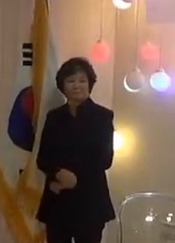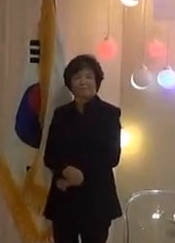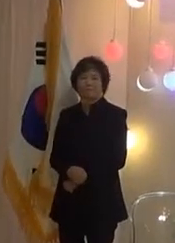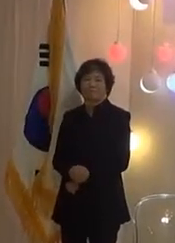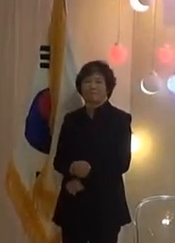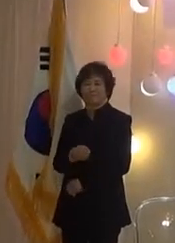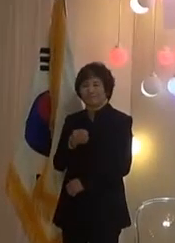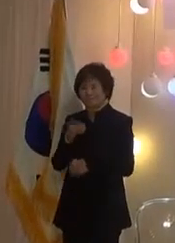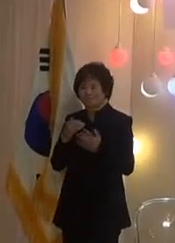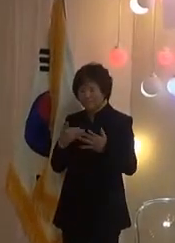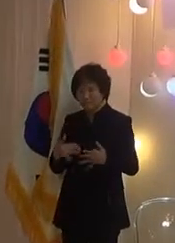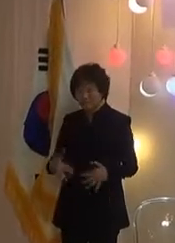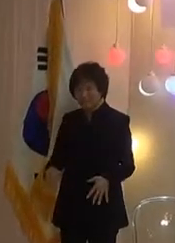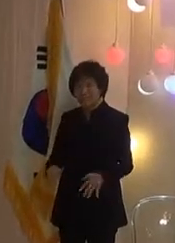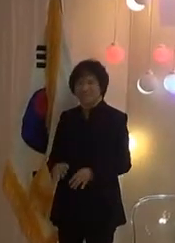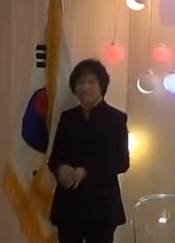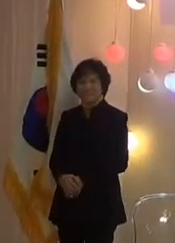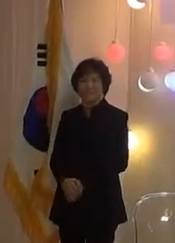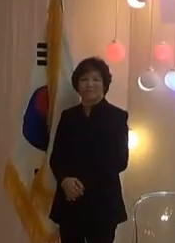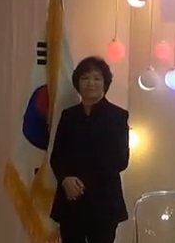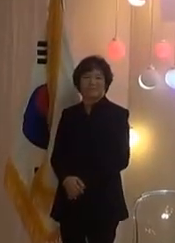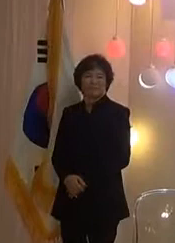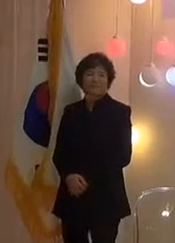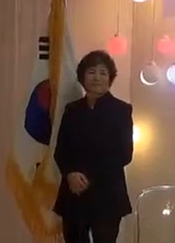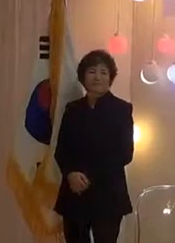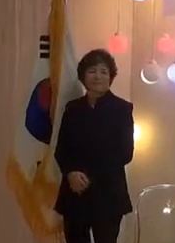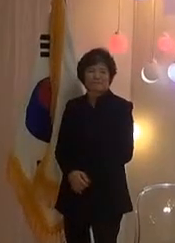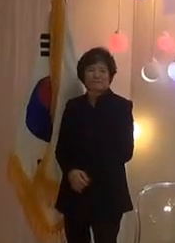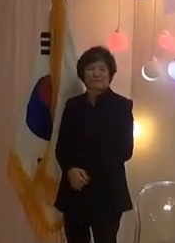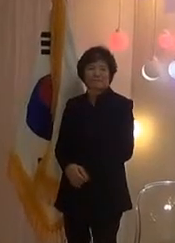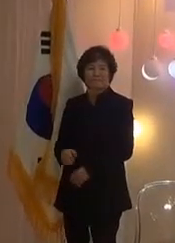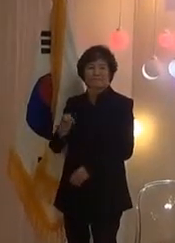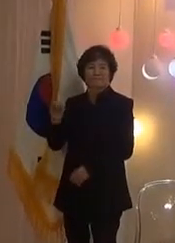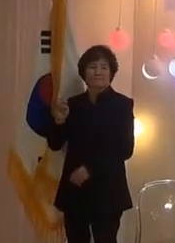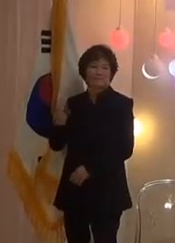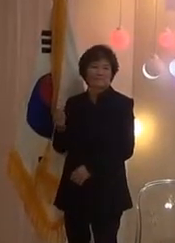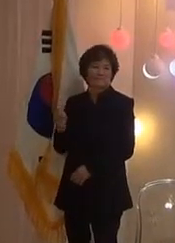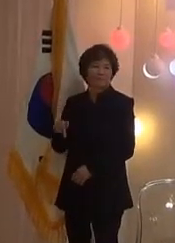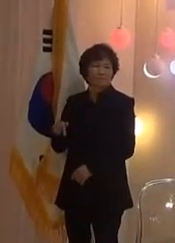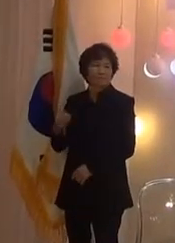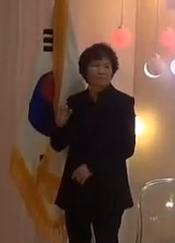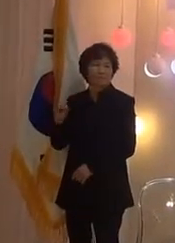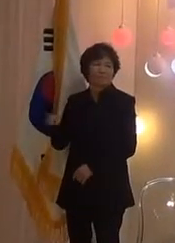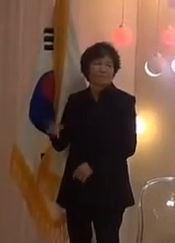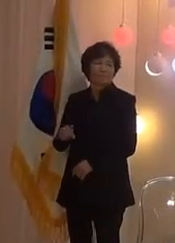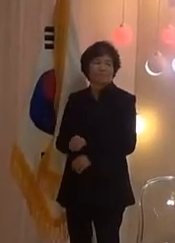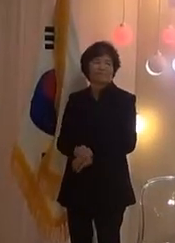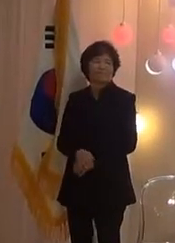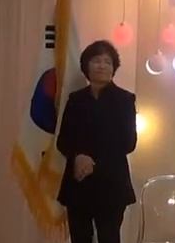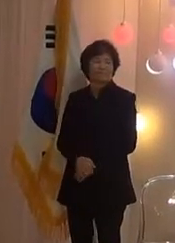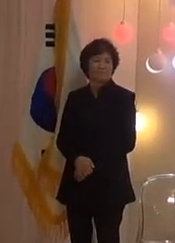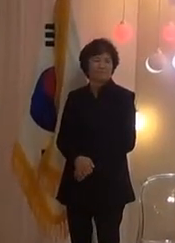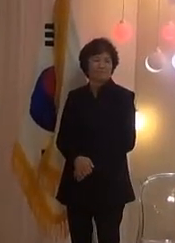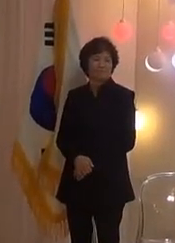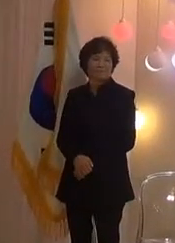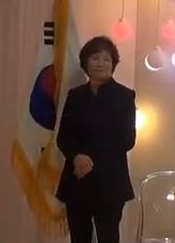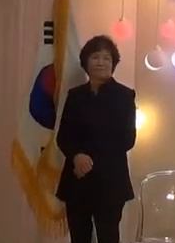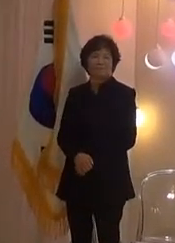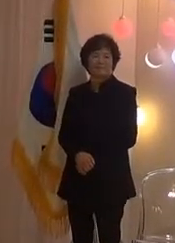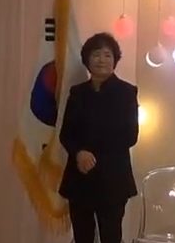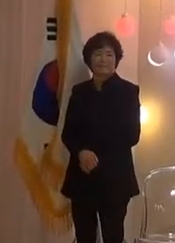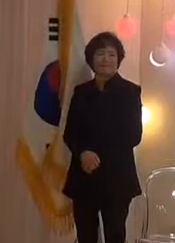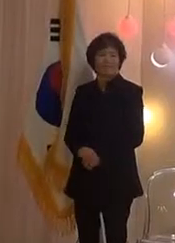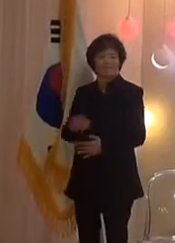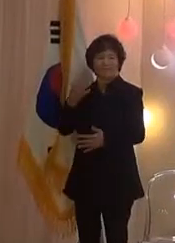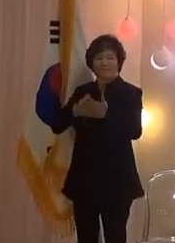열악합니다. 열악하다 보니까 이게 이금복 대표님도 계시는데 이금복 대표님은 목소리 딴따라 출신입니다. 뭐